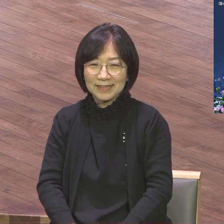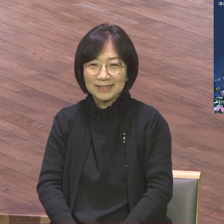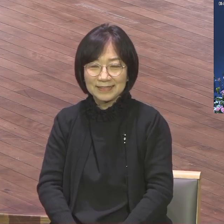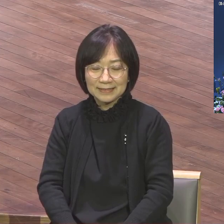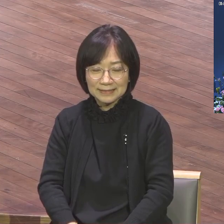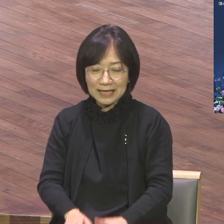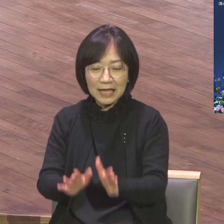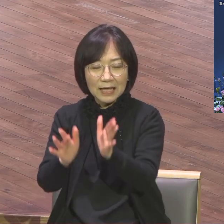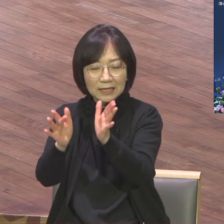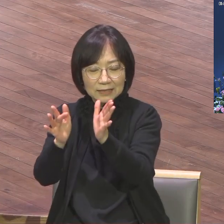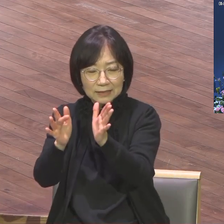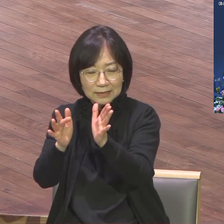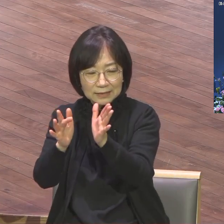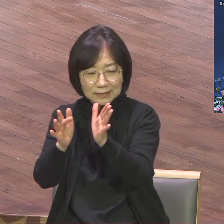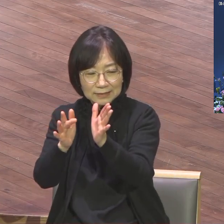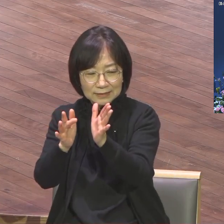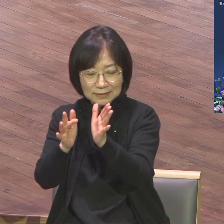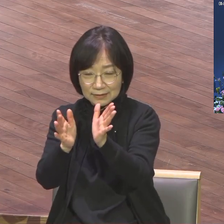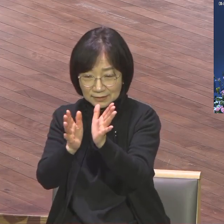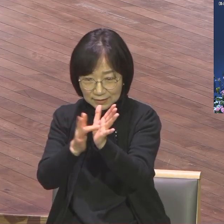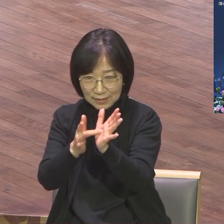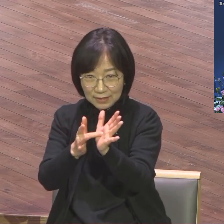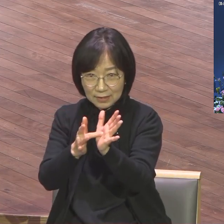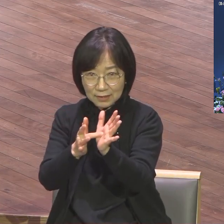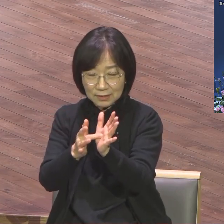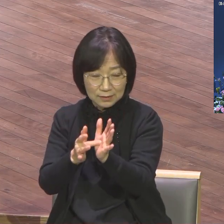아니에요. 성경이 말하는 믿음은